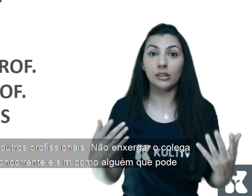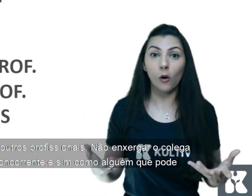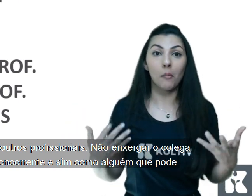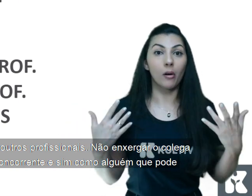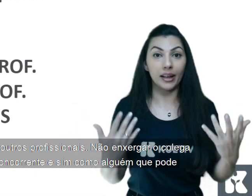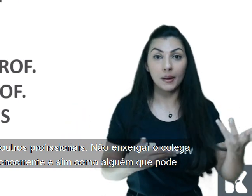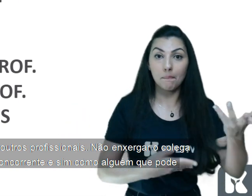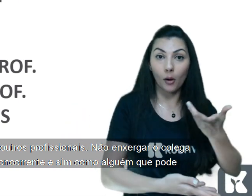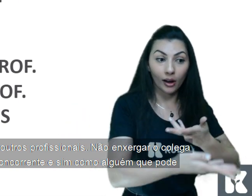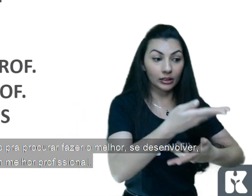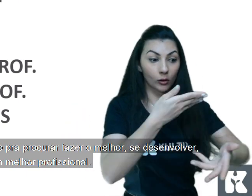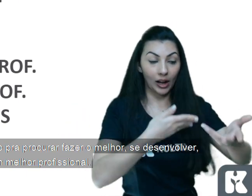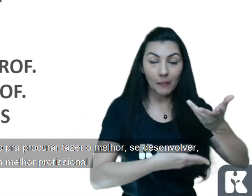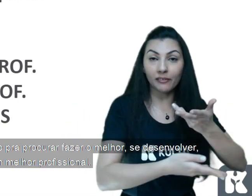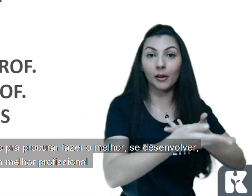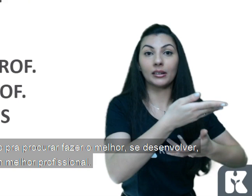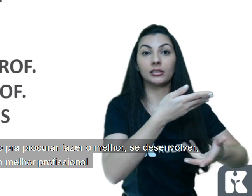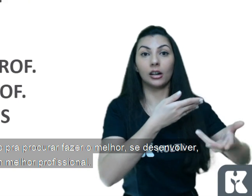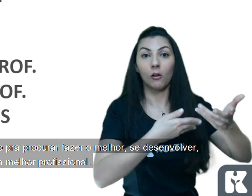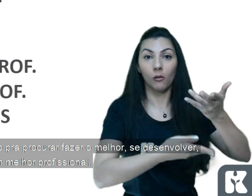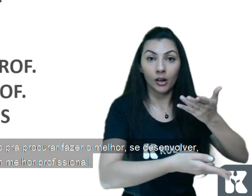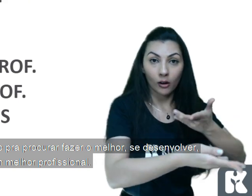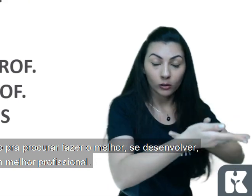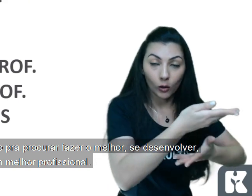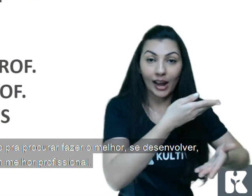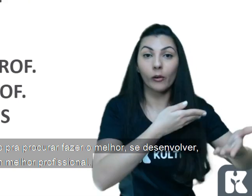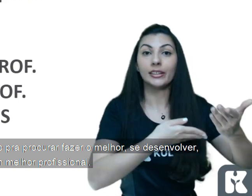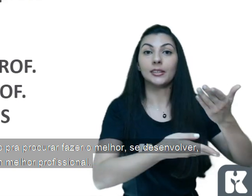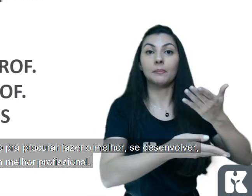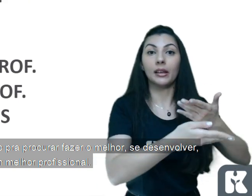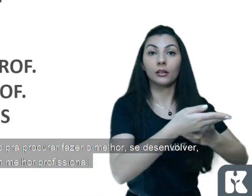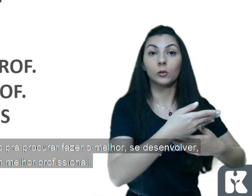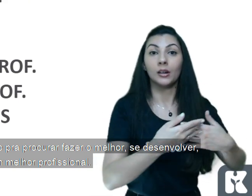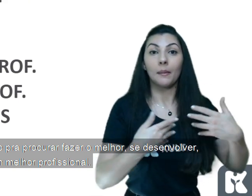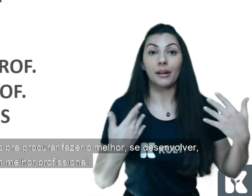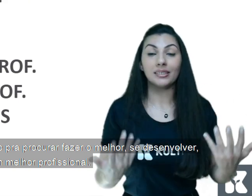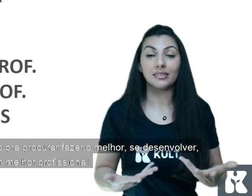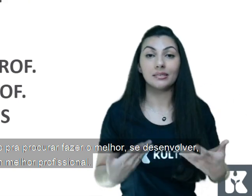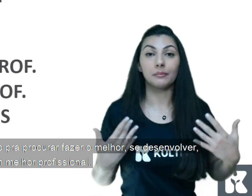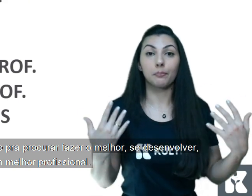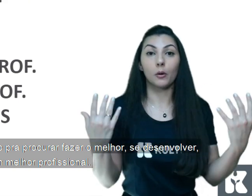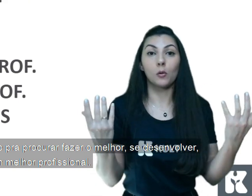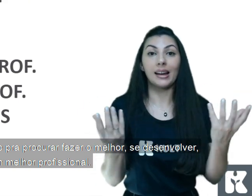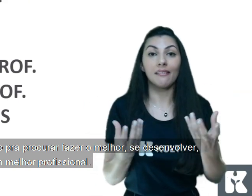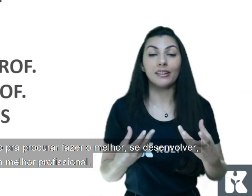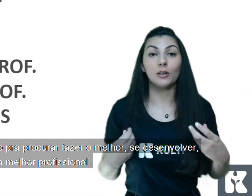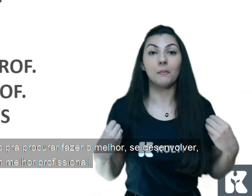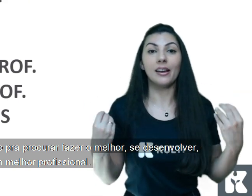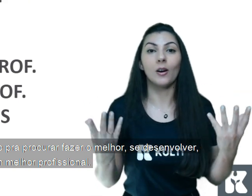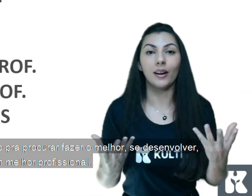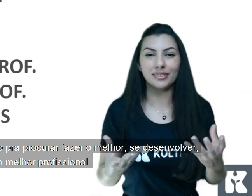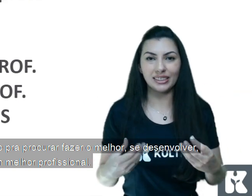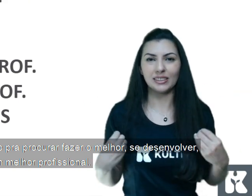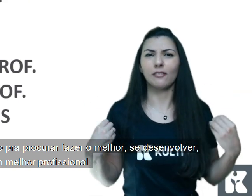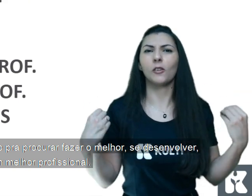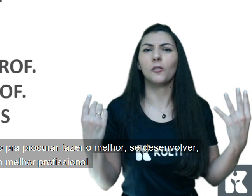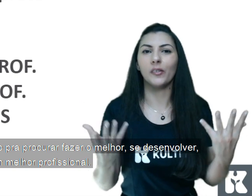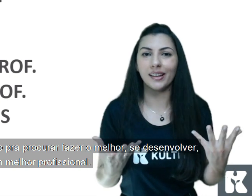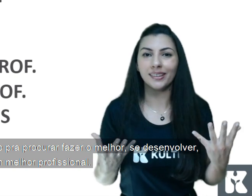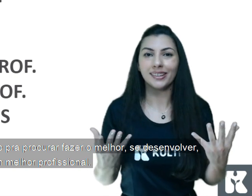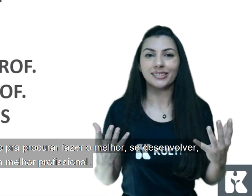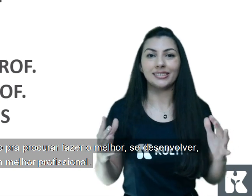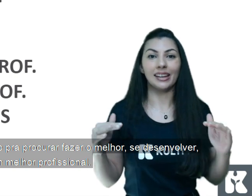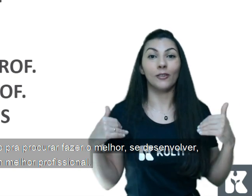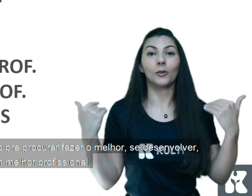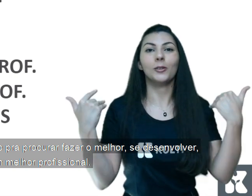e sim como alguém que pode trocar uma informação, trocar conhecimento para procurar fazer o melhor, se